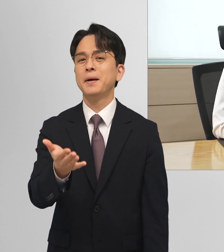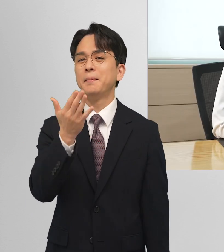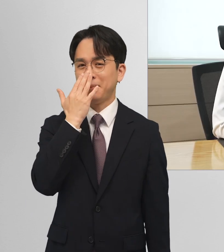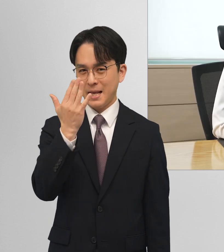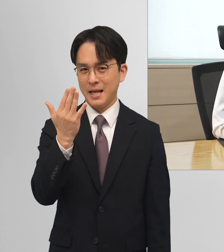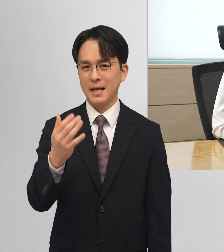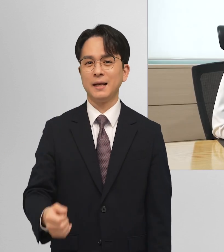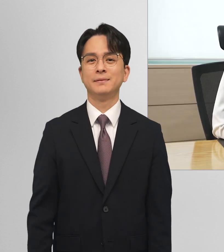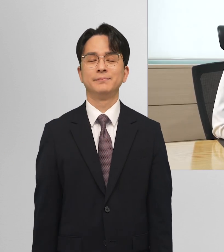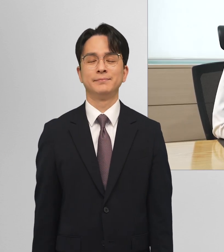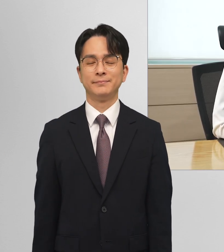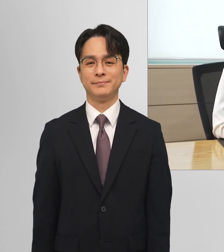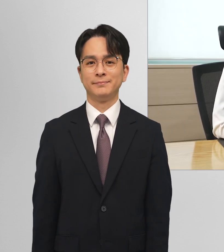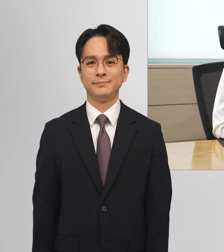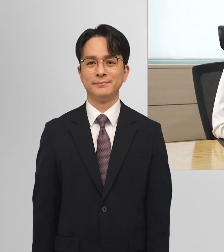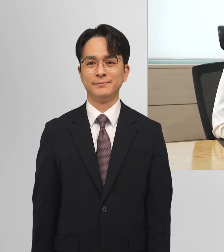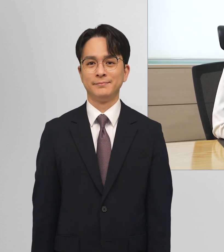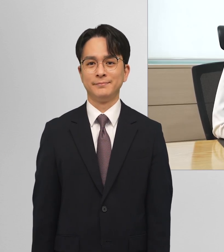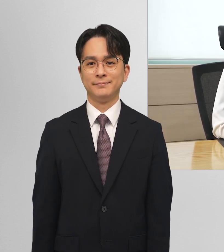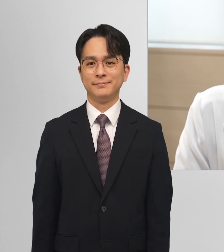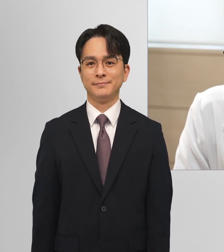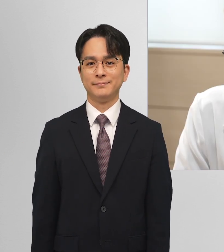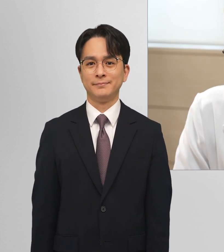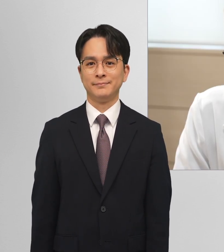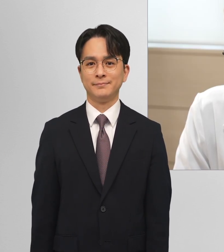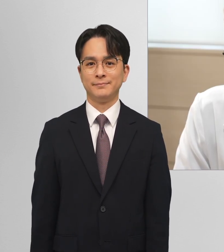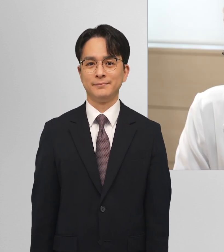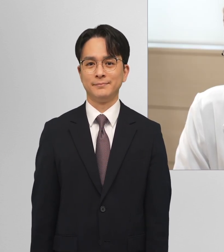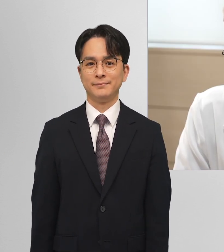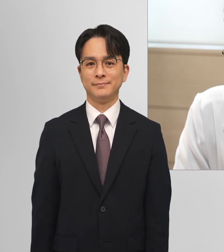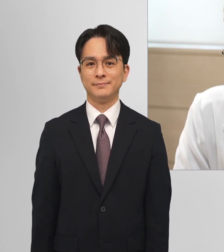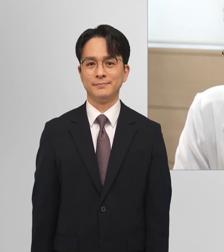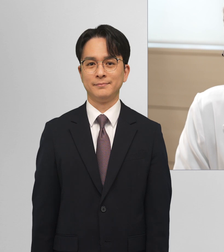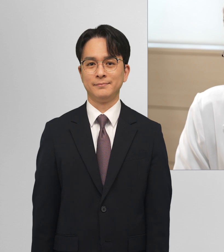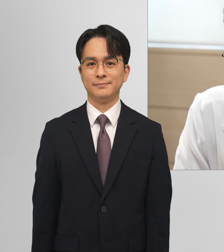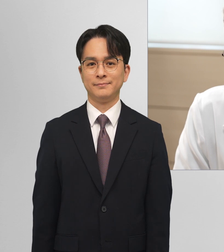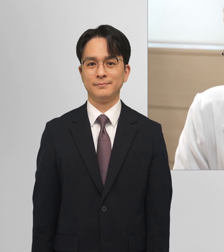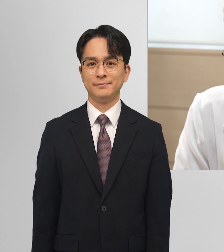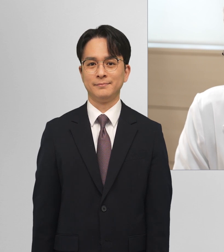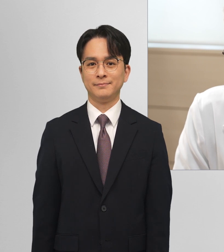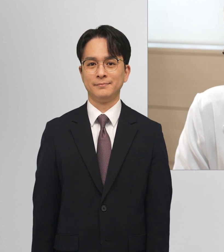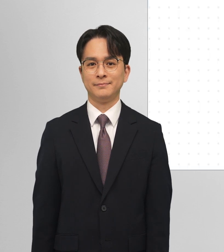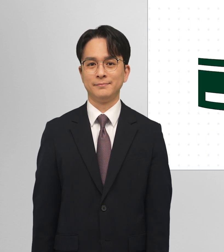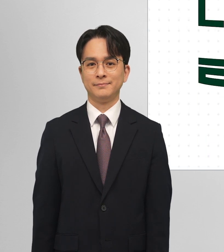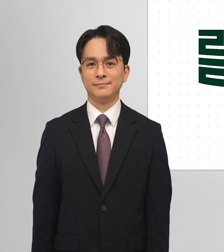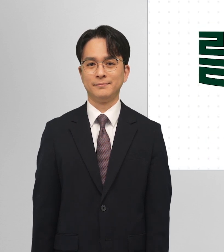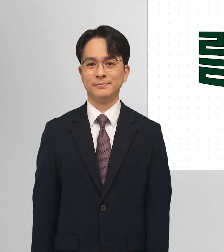의사들이 더 이상 산부인과를 떠나는 일을 많이 예방할 것으로 생각합니다.